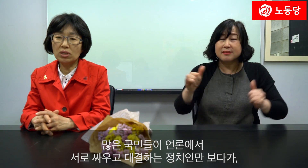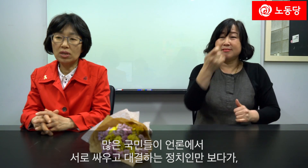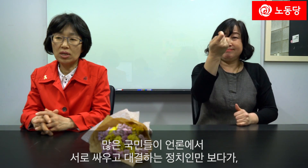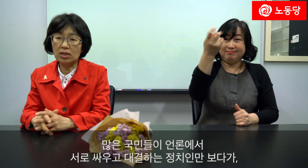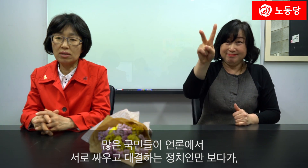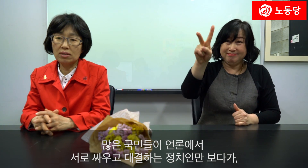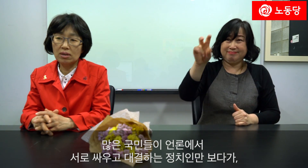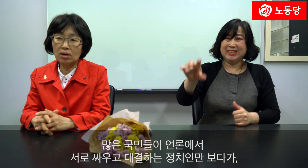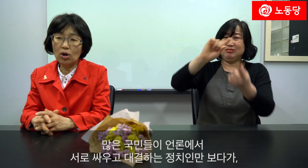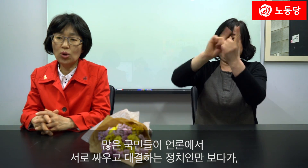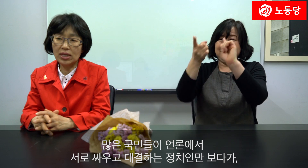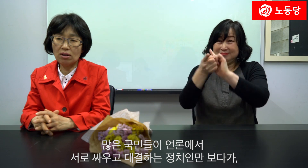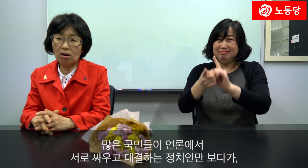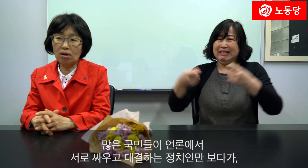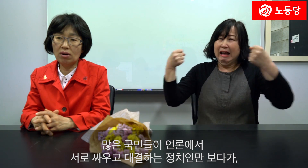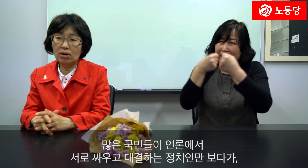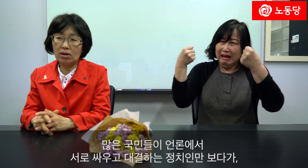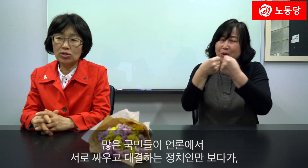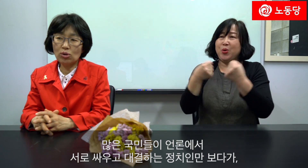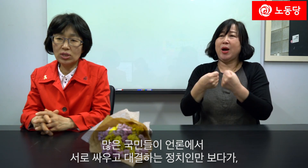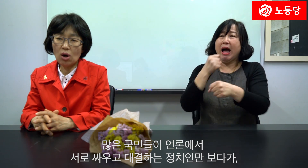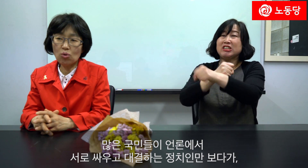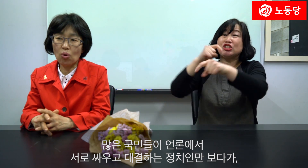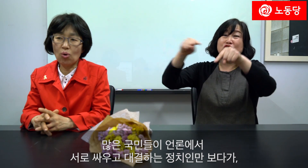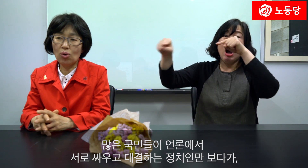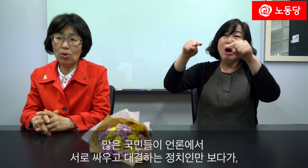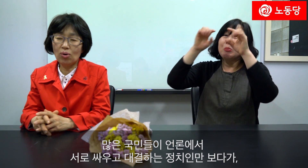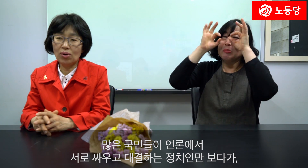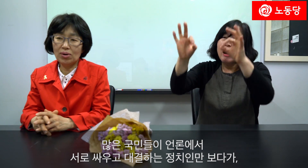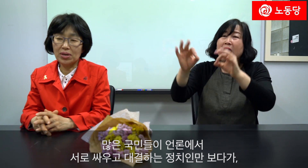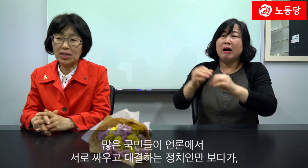많은 국민들이 언론에서 서로 싸우고